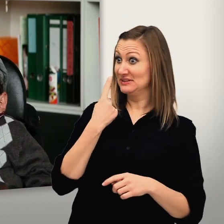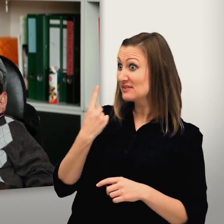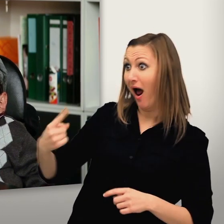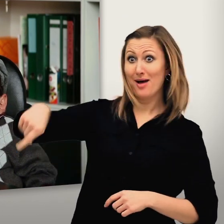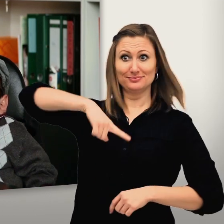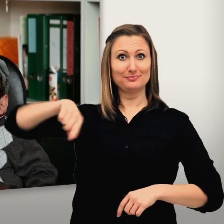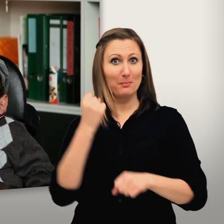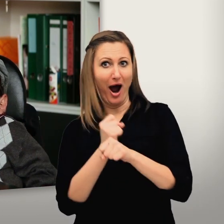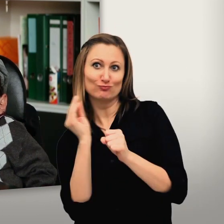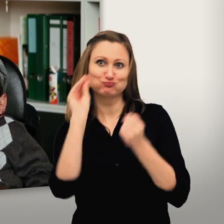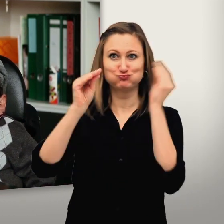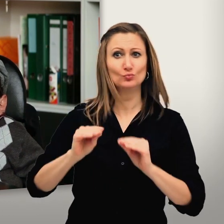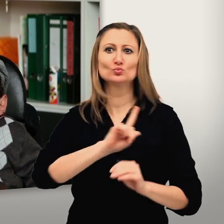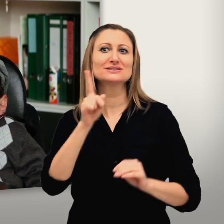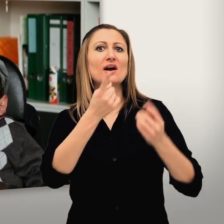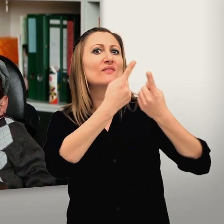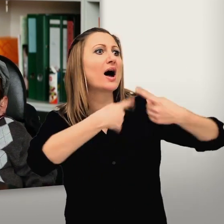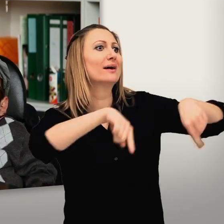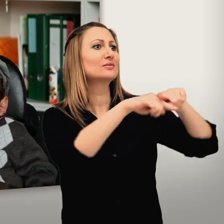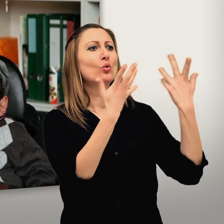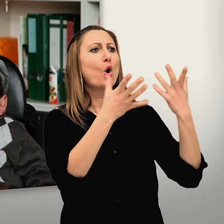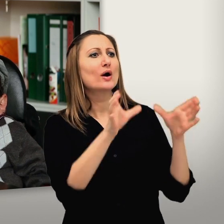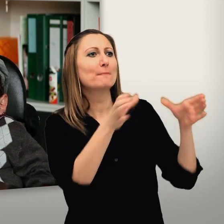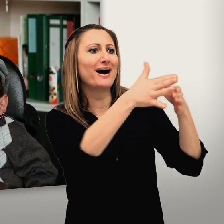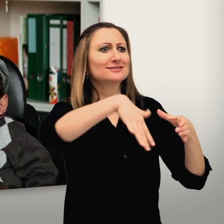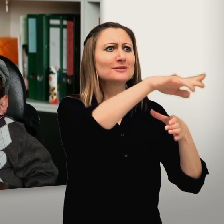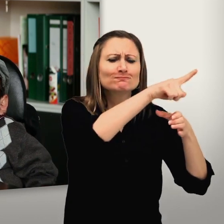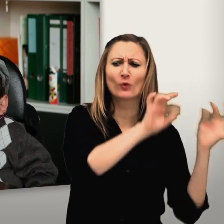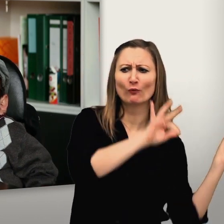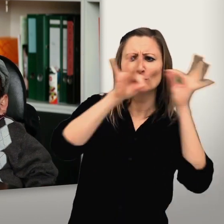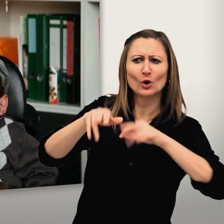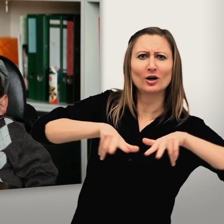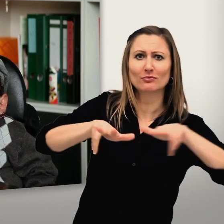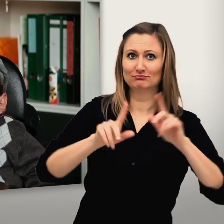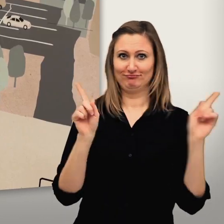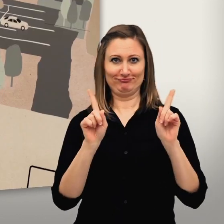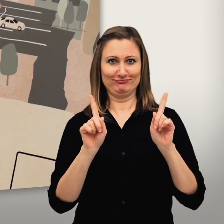und nicht irgendein Verein, eine Organisation oder eine Gemeinde.